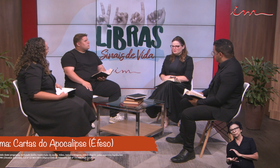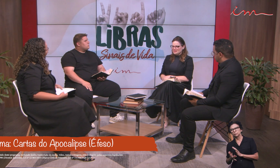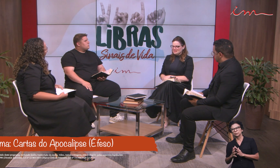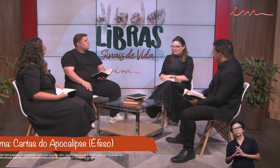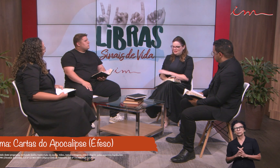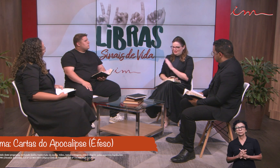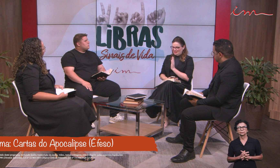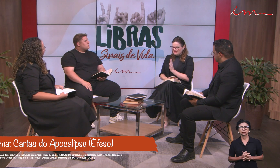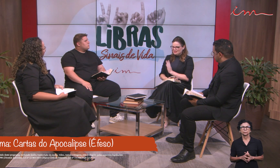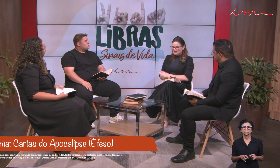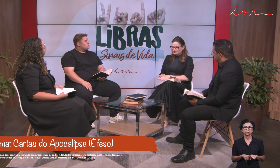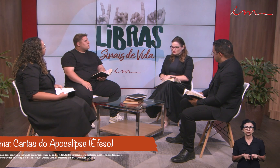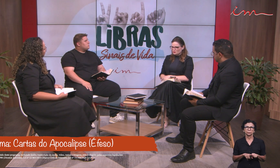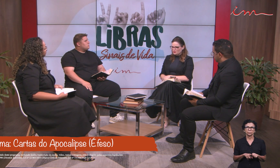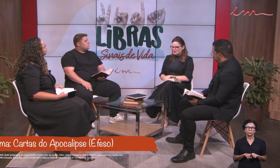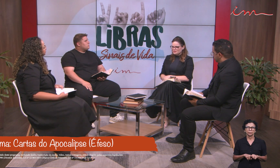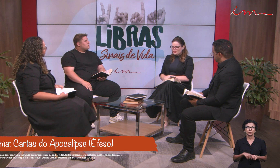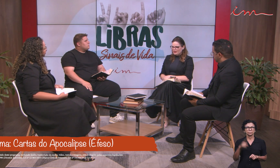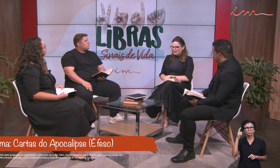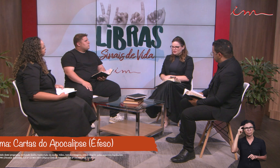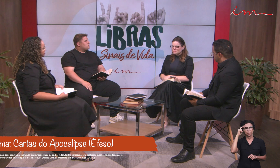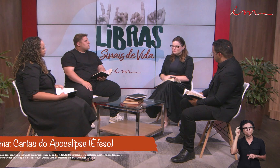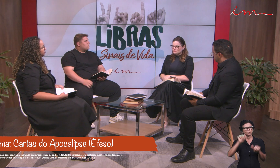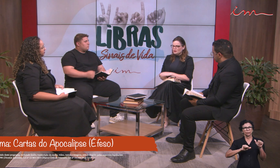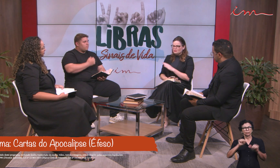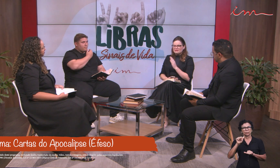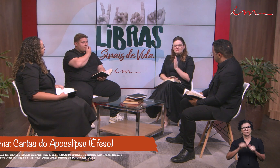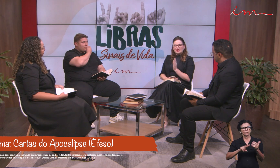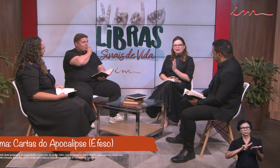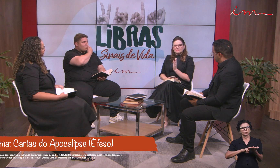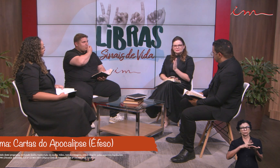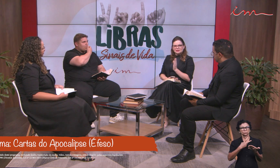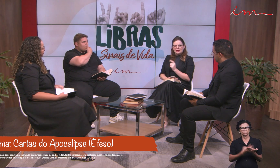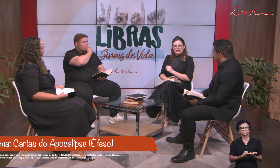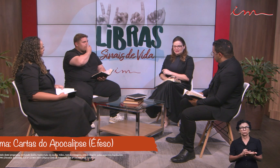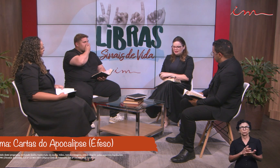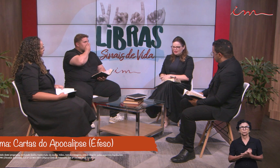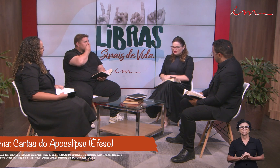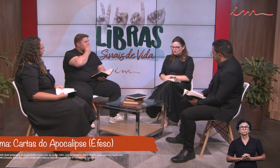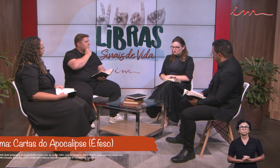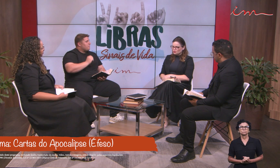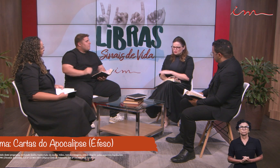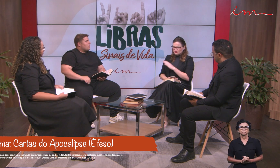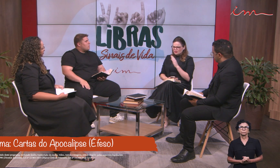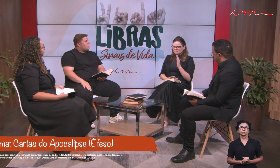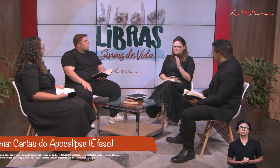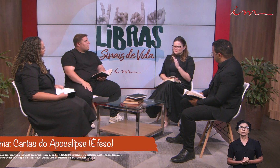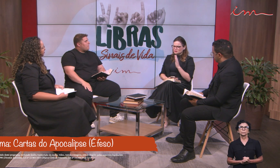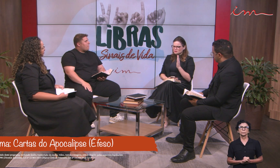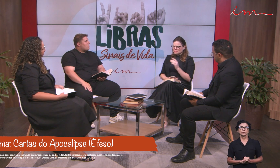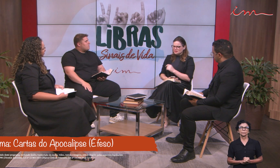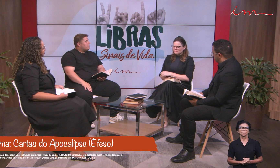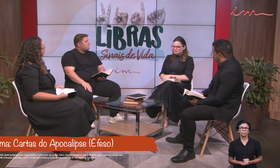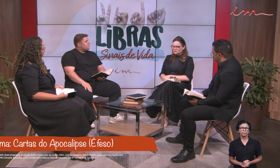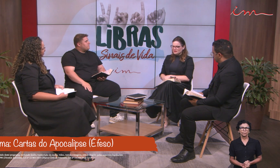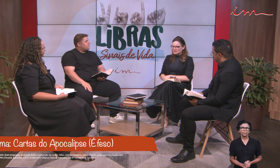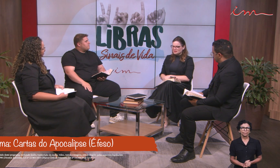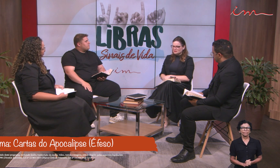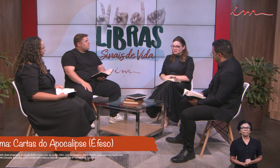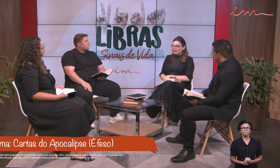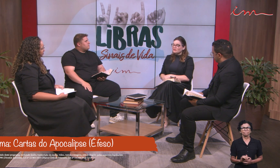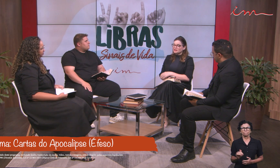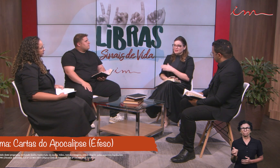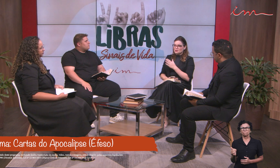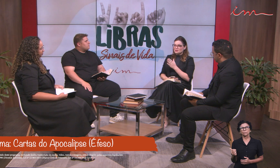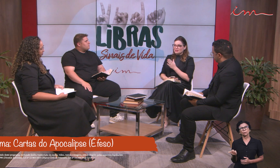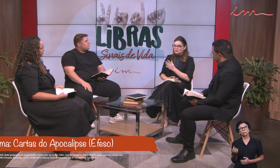quando a gente para pensar nessas traduções, uma fala, até de um dos programas, os pastores estavam